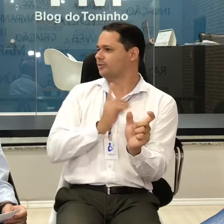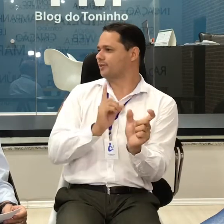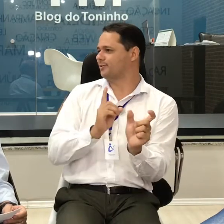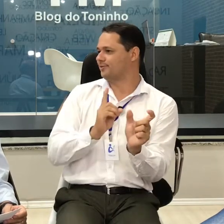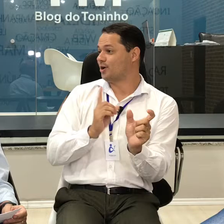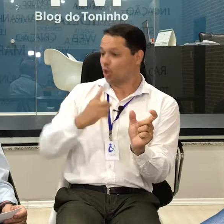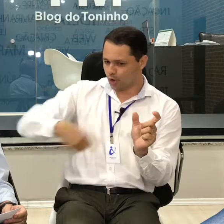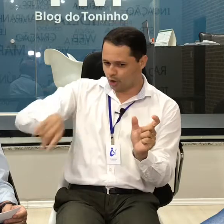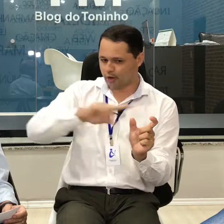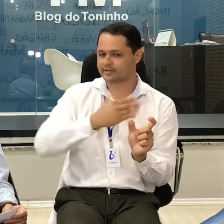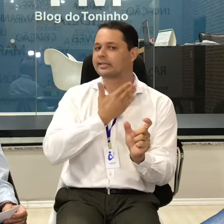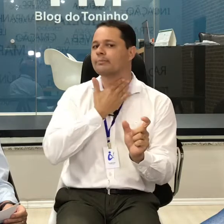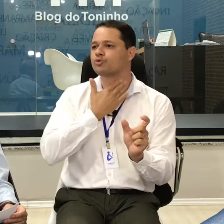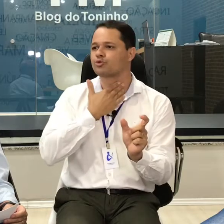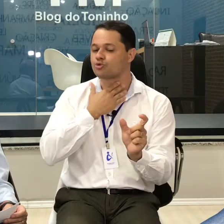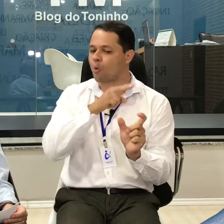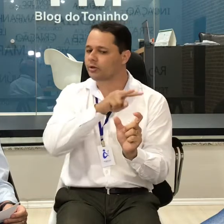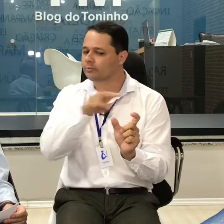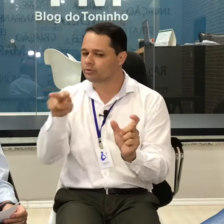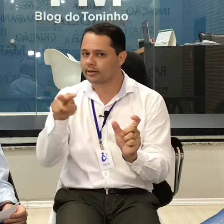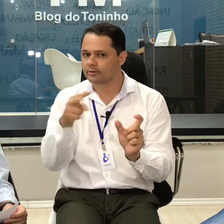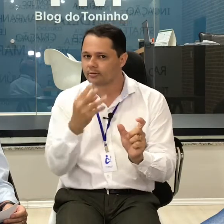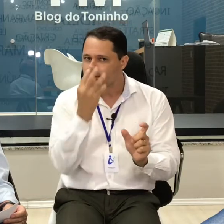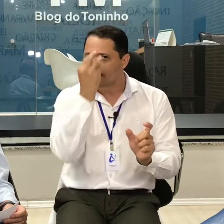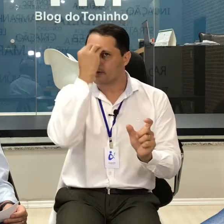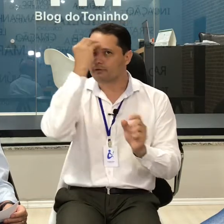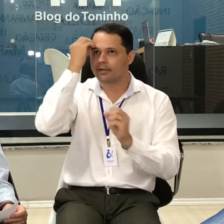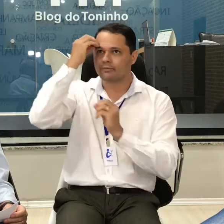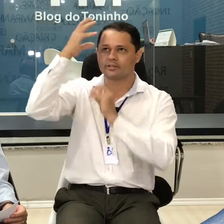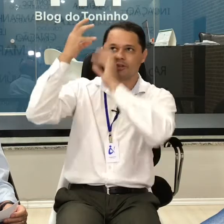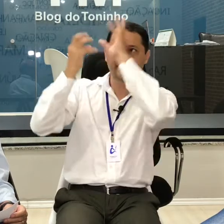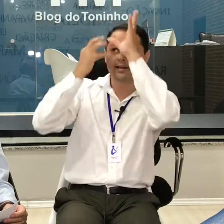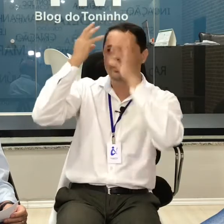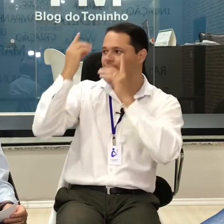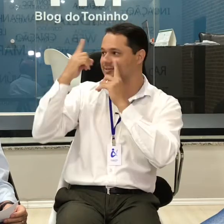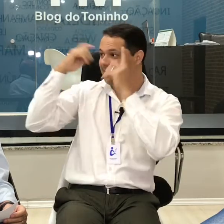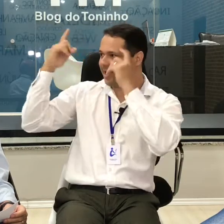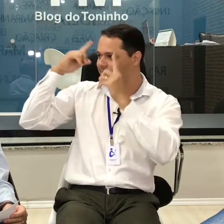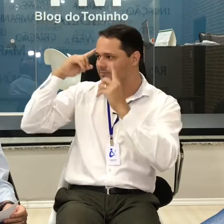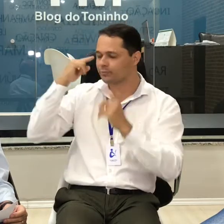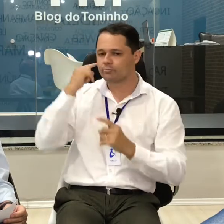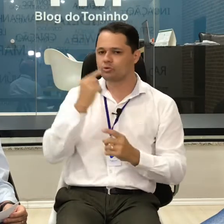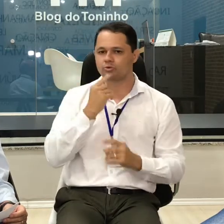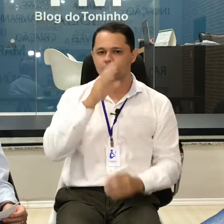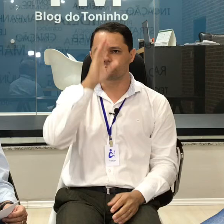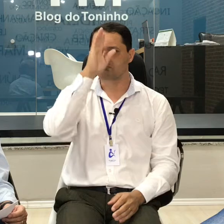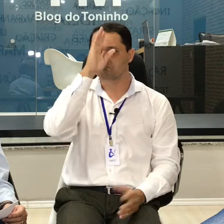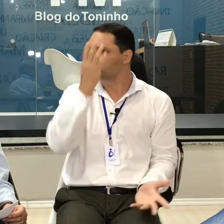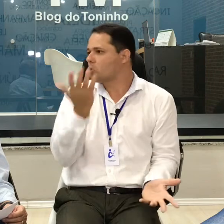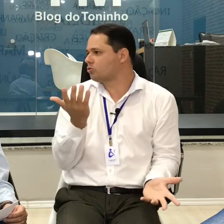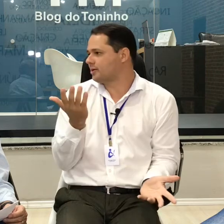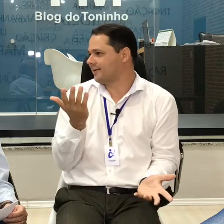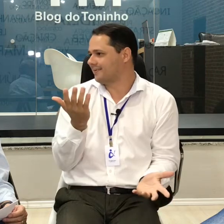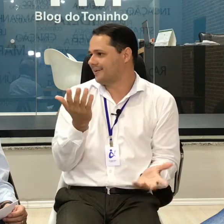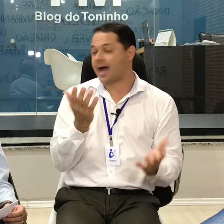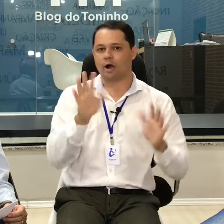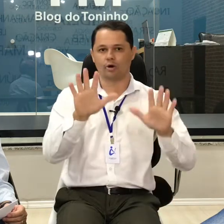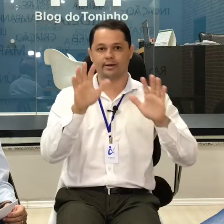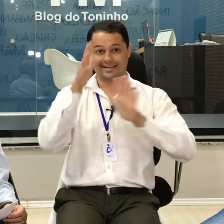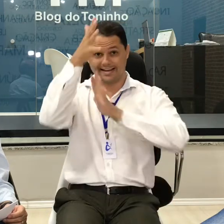isso. Nós que temos o som e estamos lendo, isso dentro da gente vai criando as ideias. Para o surdo, não consegue. Agora,